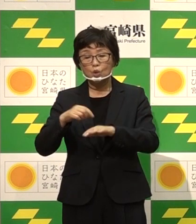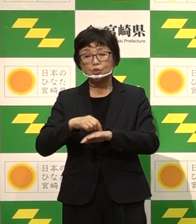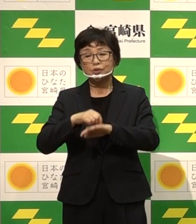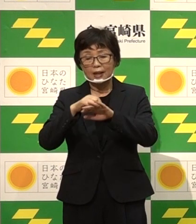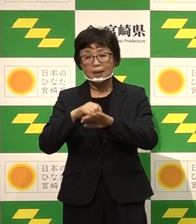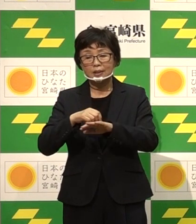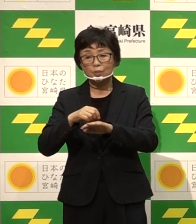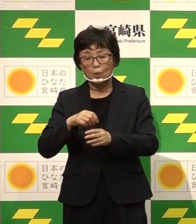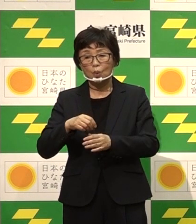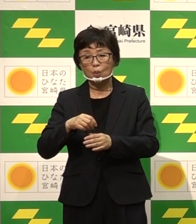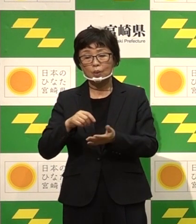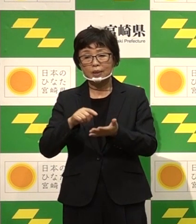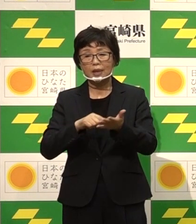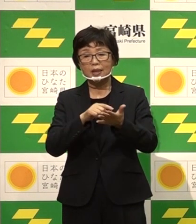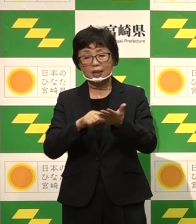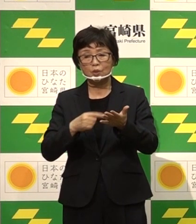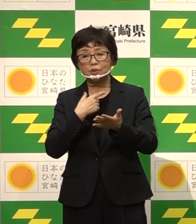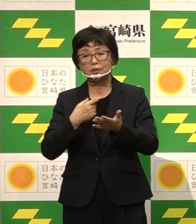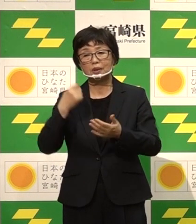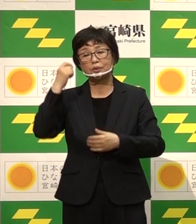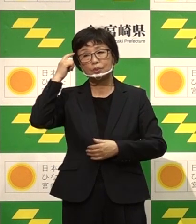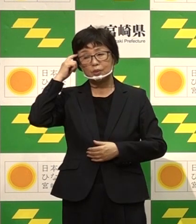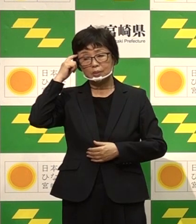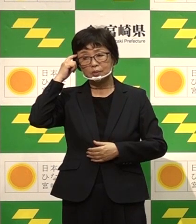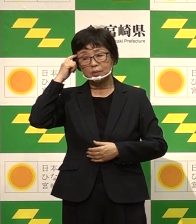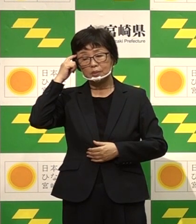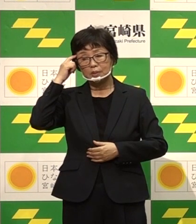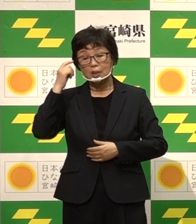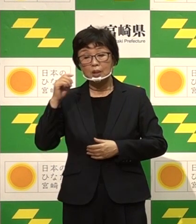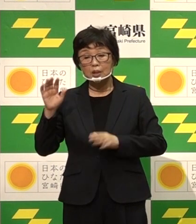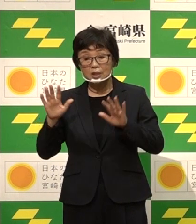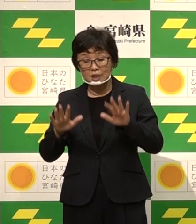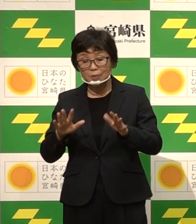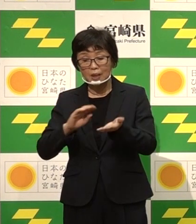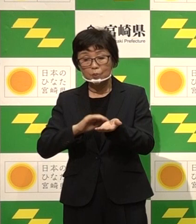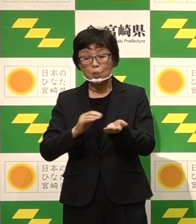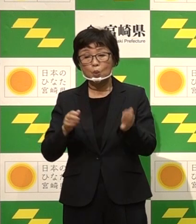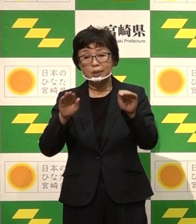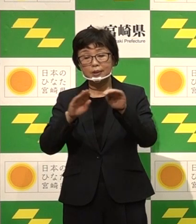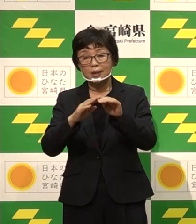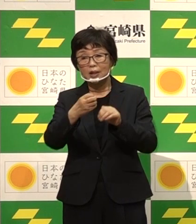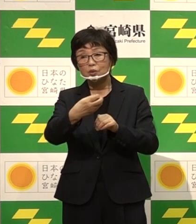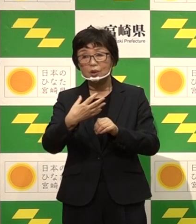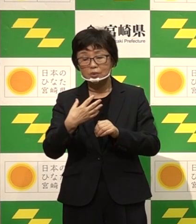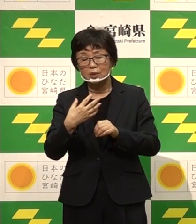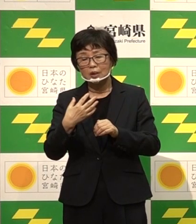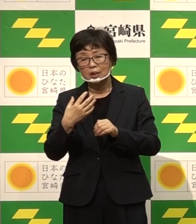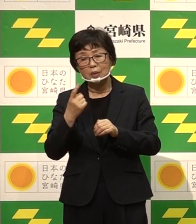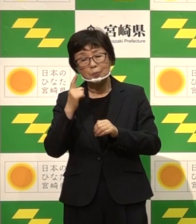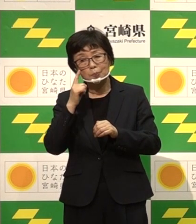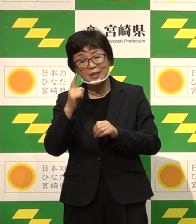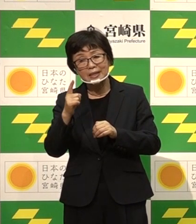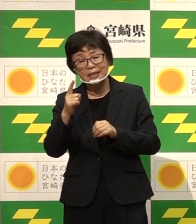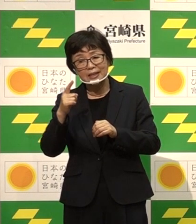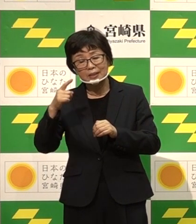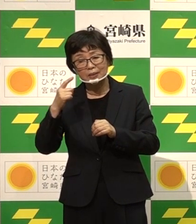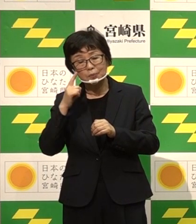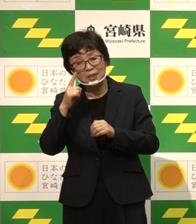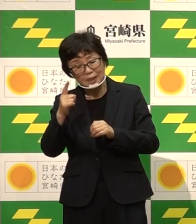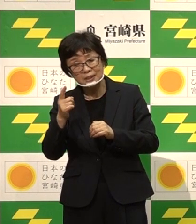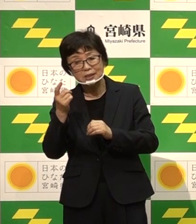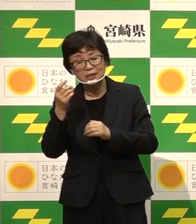も検討する必要がありますので、今医療機関側からいろいろ言われておりますのはみなし陽性というようなこと